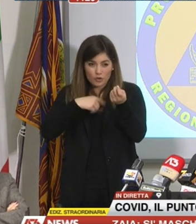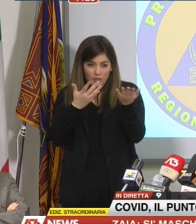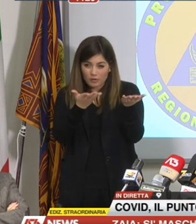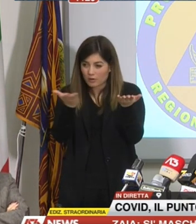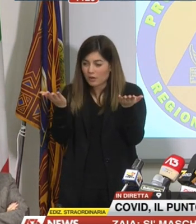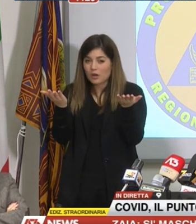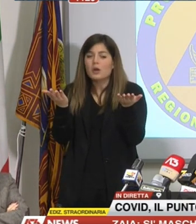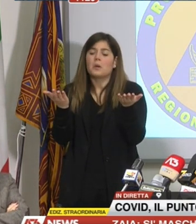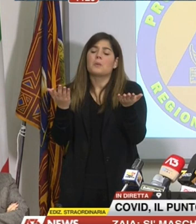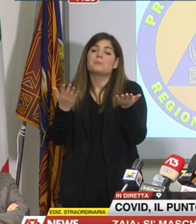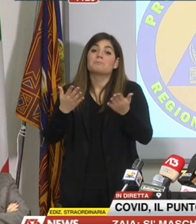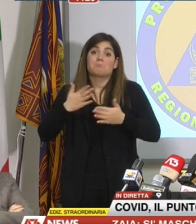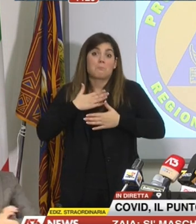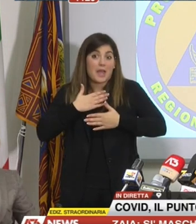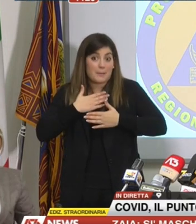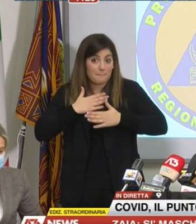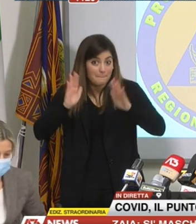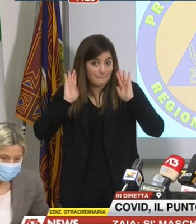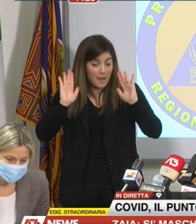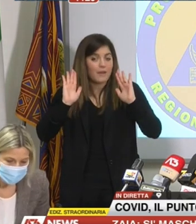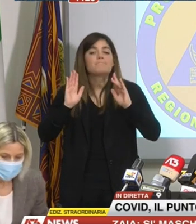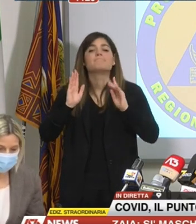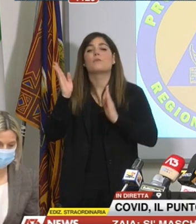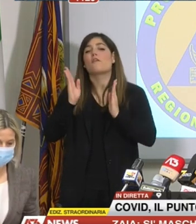non è cambiato nulla rispetto all'altro venerdì.